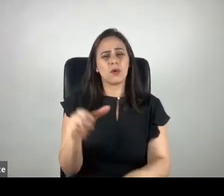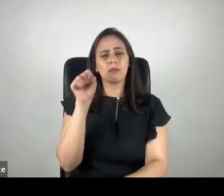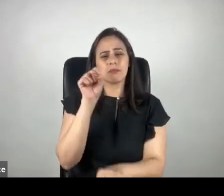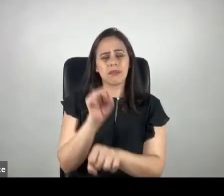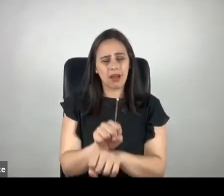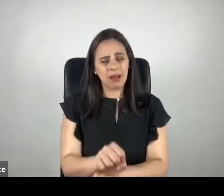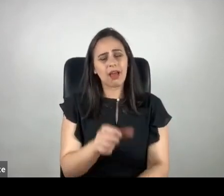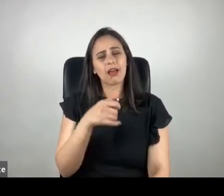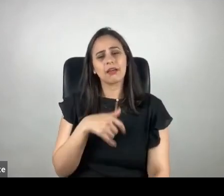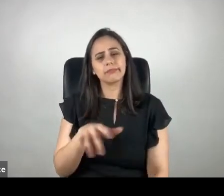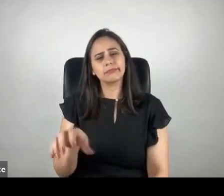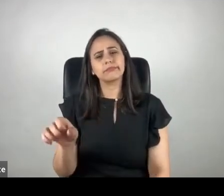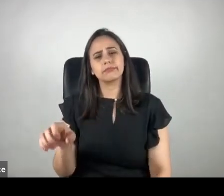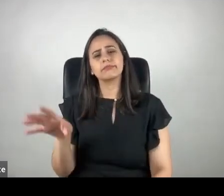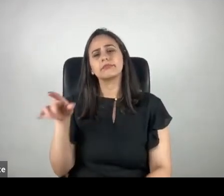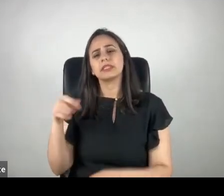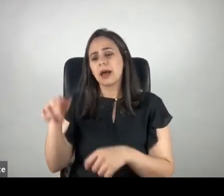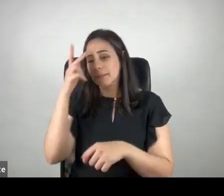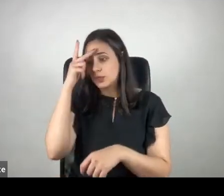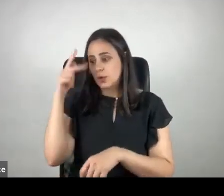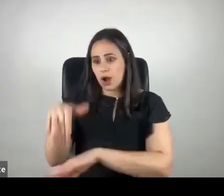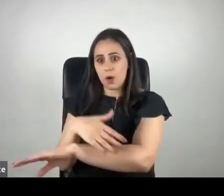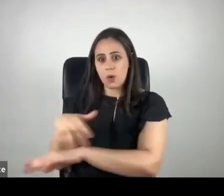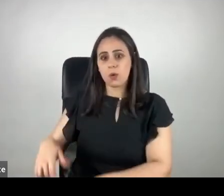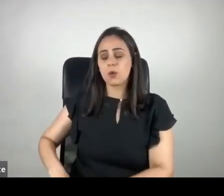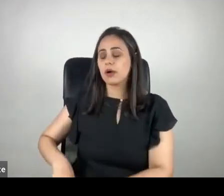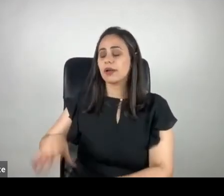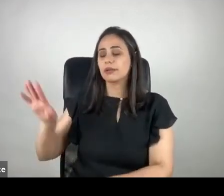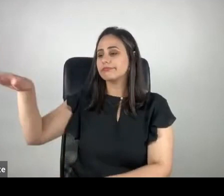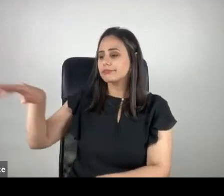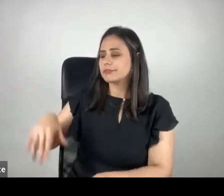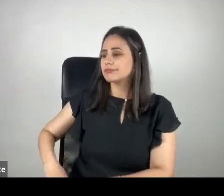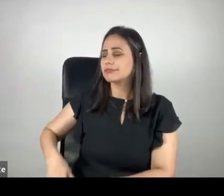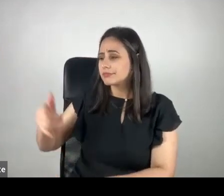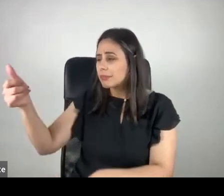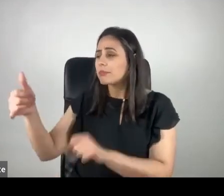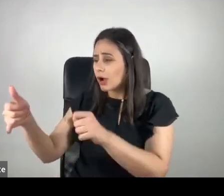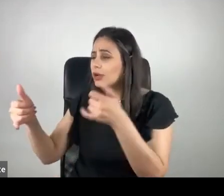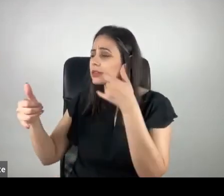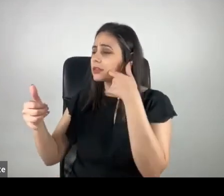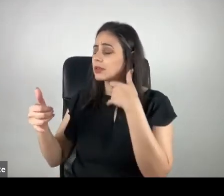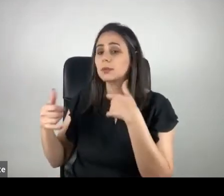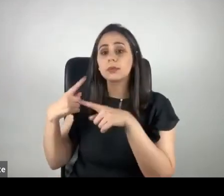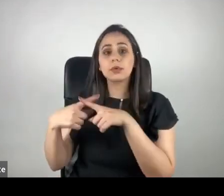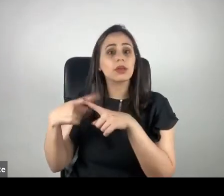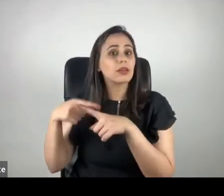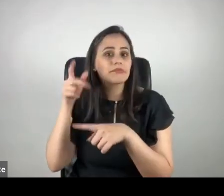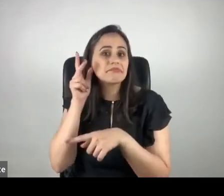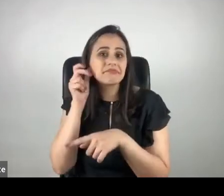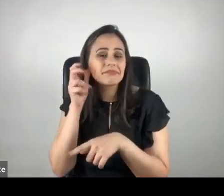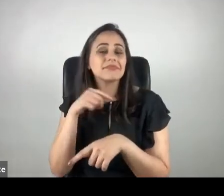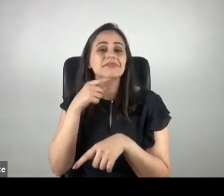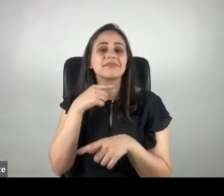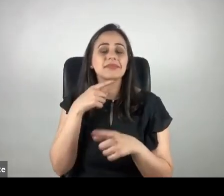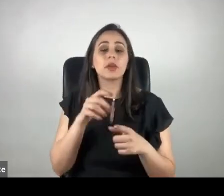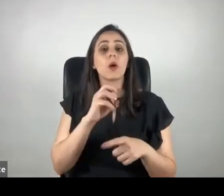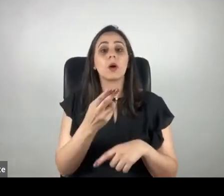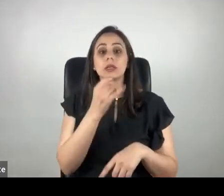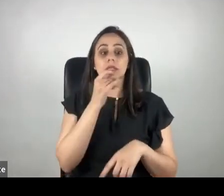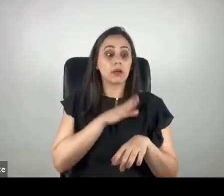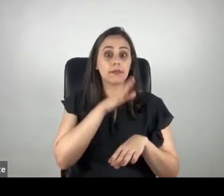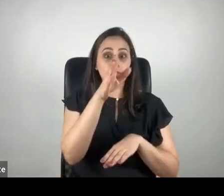atender o telefone para mim? Porque até a minha própria mãe, quando eu precisava de consulta médica,